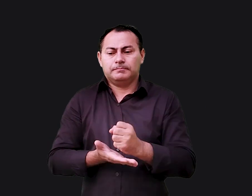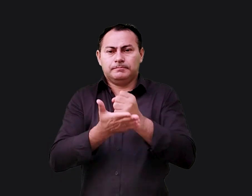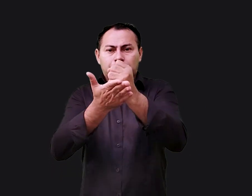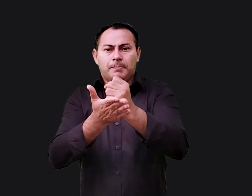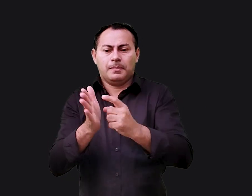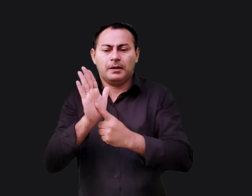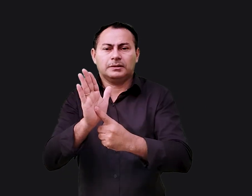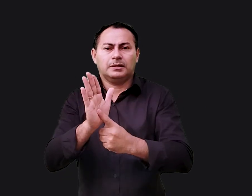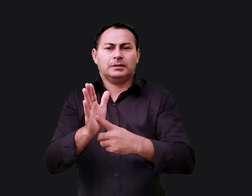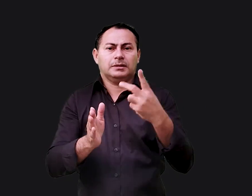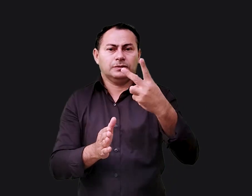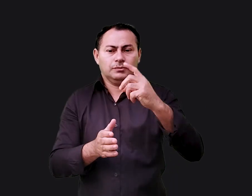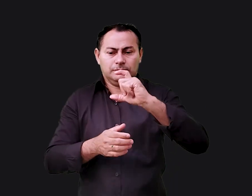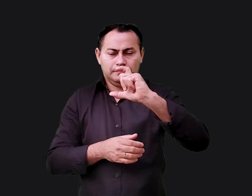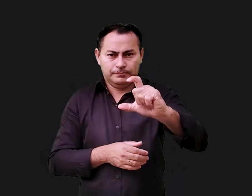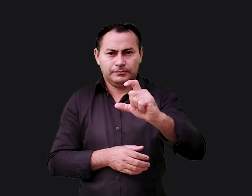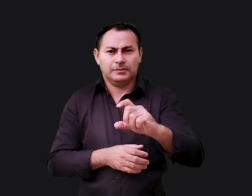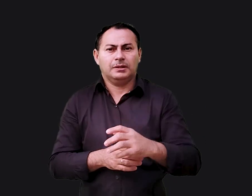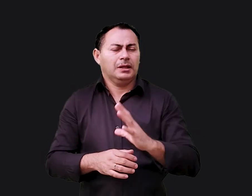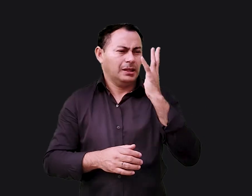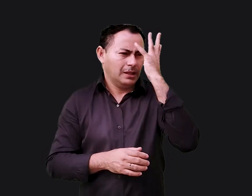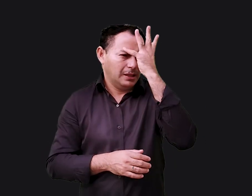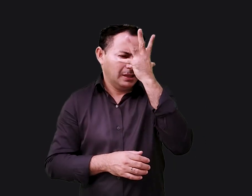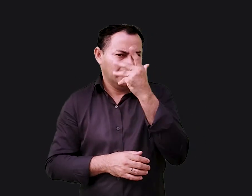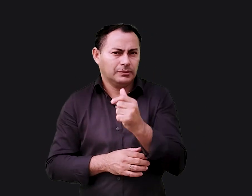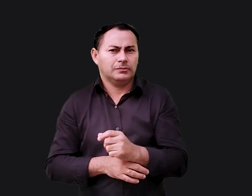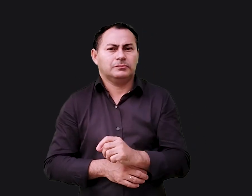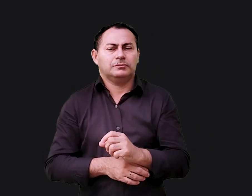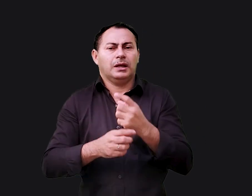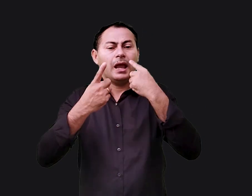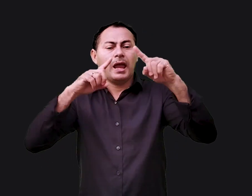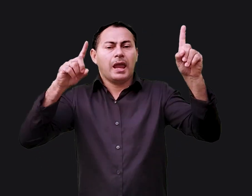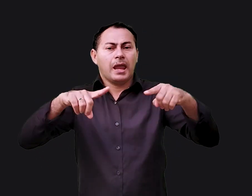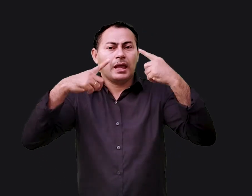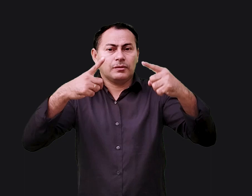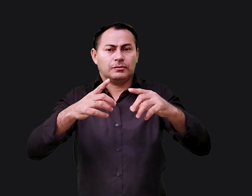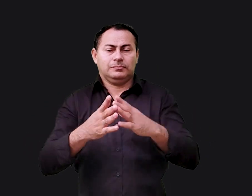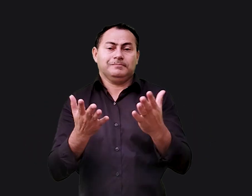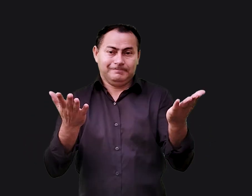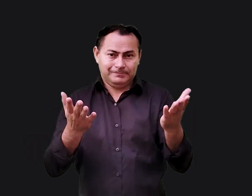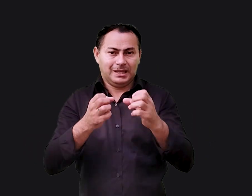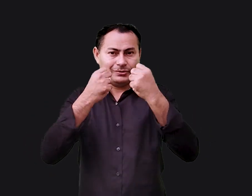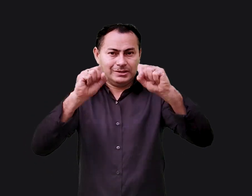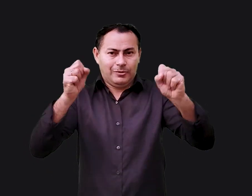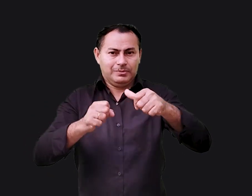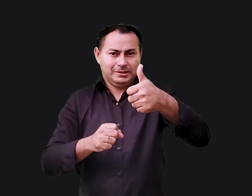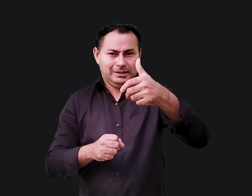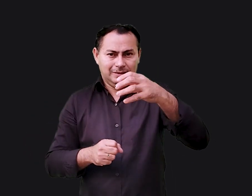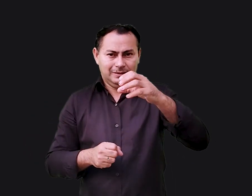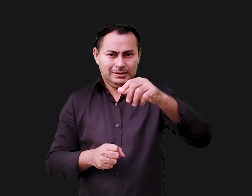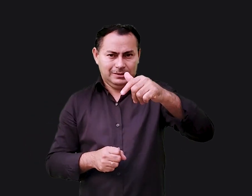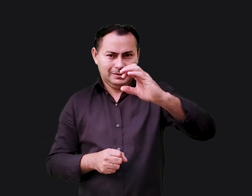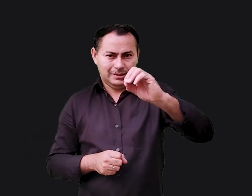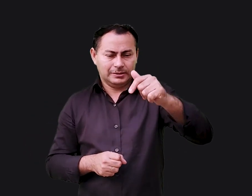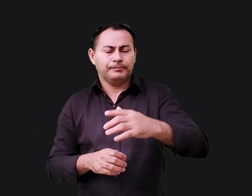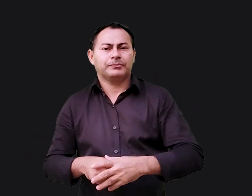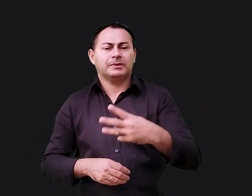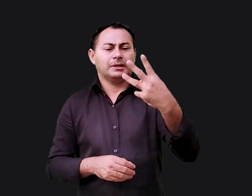esse tipo de Redenção ilustrado na segunda estrofe desse lindo hino de Redenção a terceira